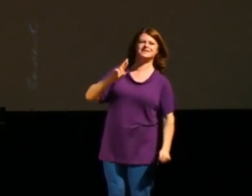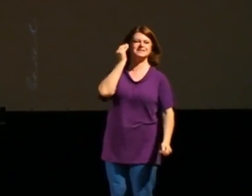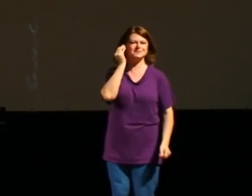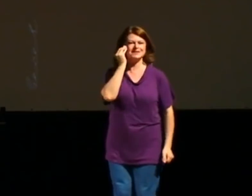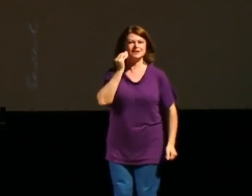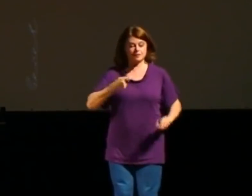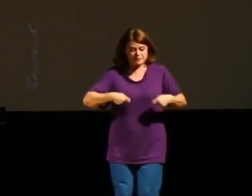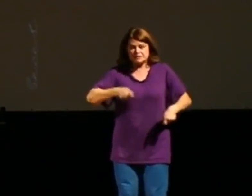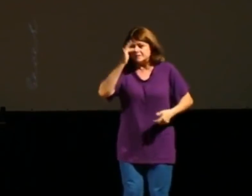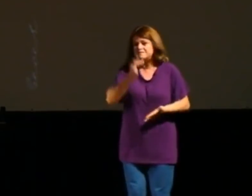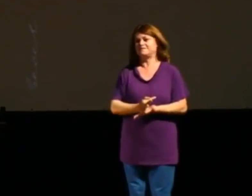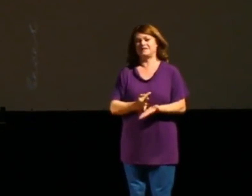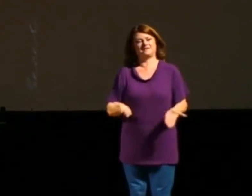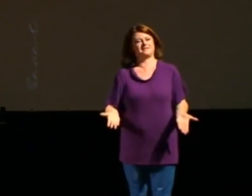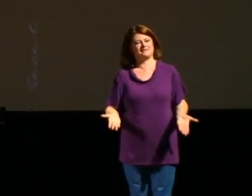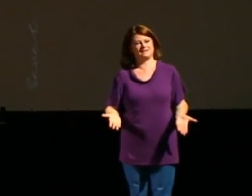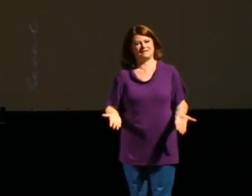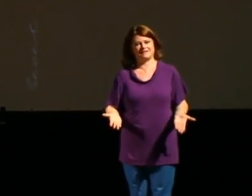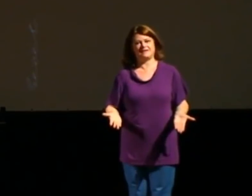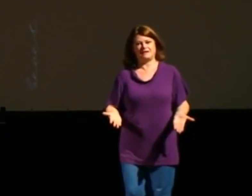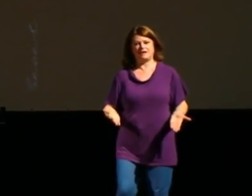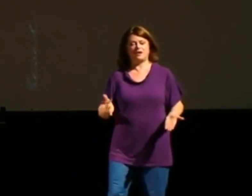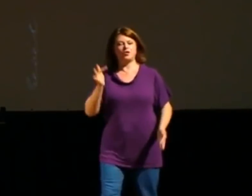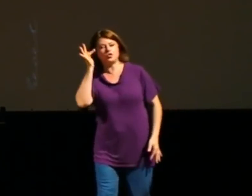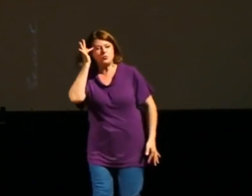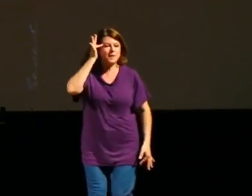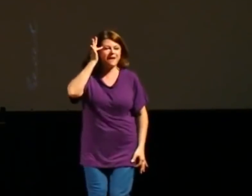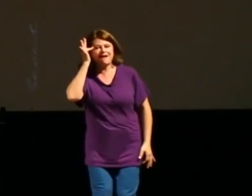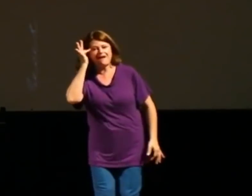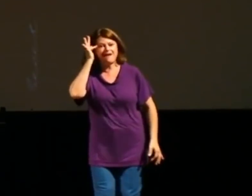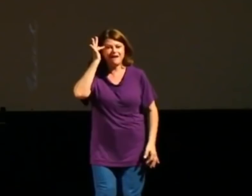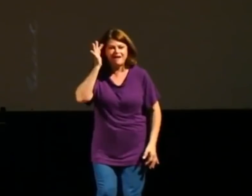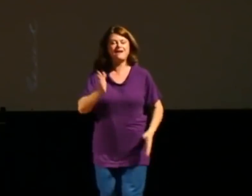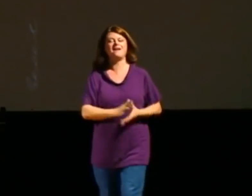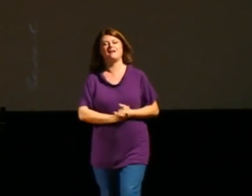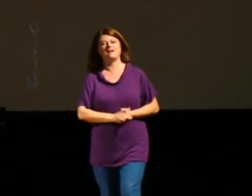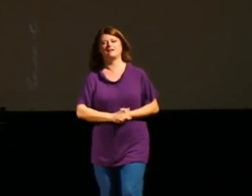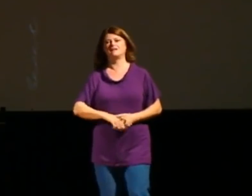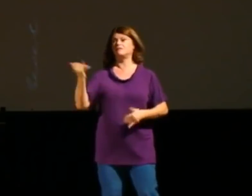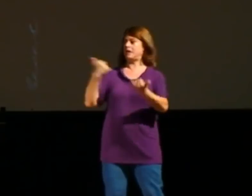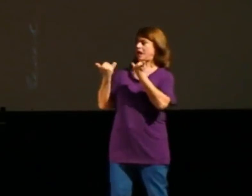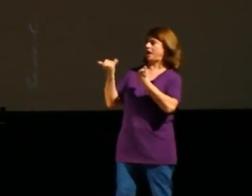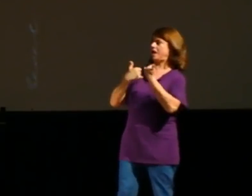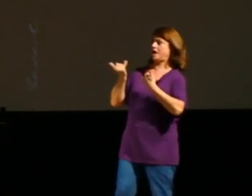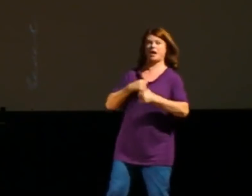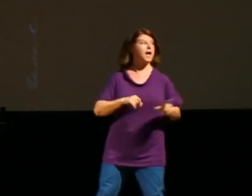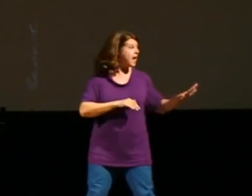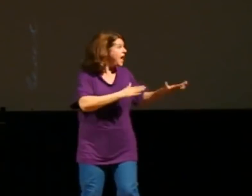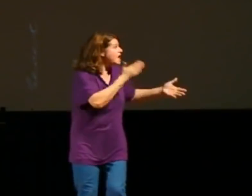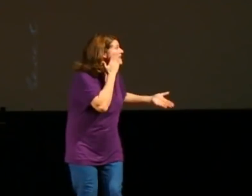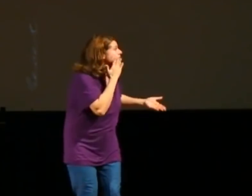ele sabe da ressurreição de Jesus, ele diz assim: eu duvido. Se eu não colocar meu dedo